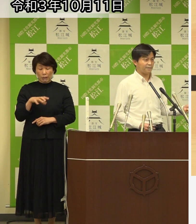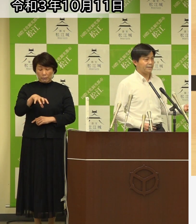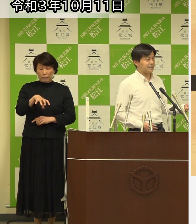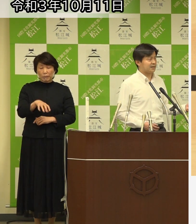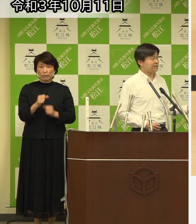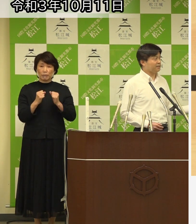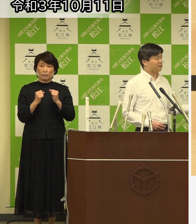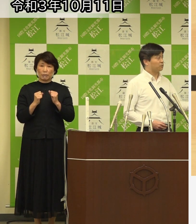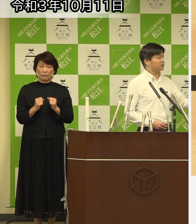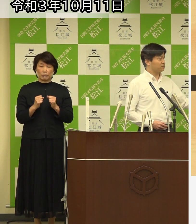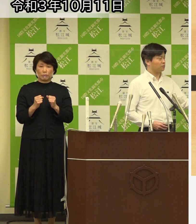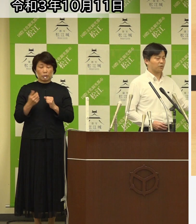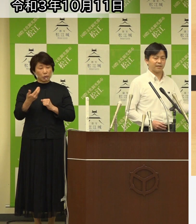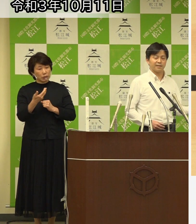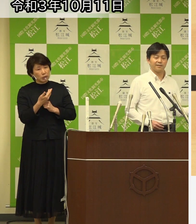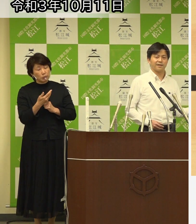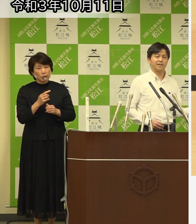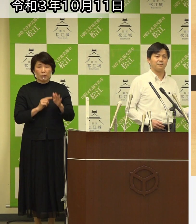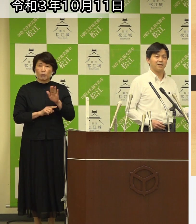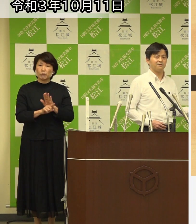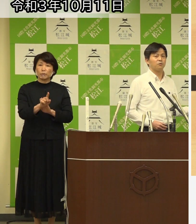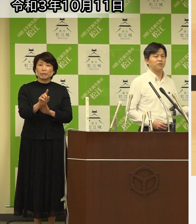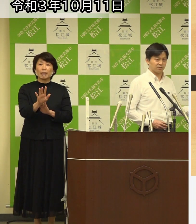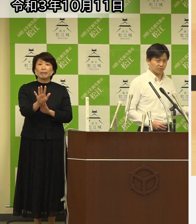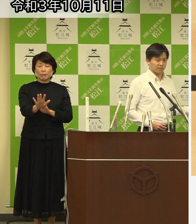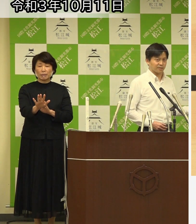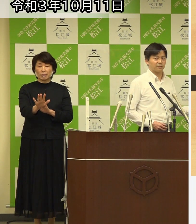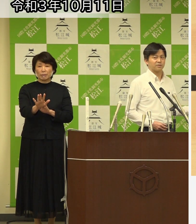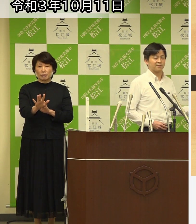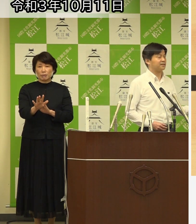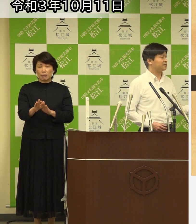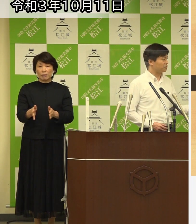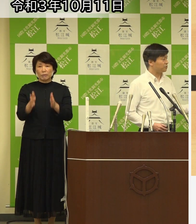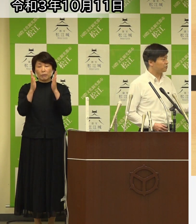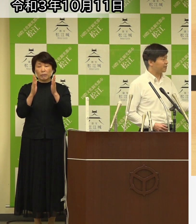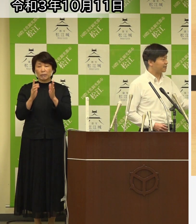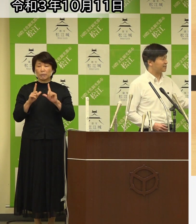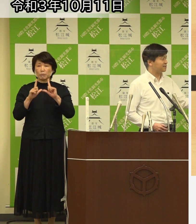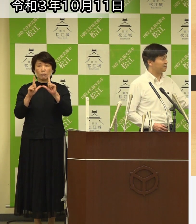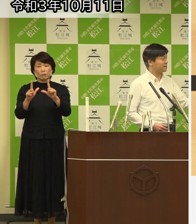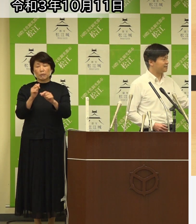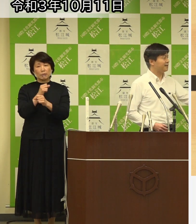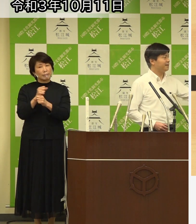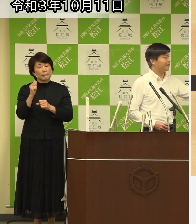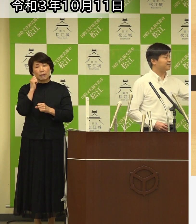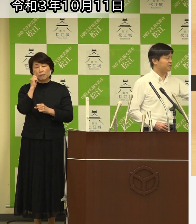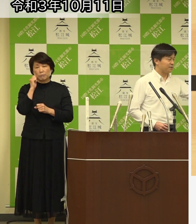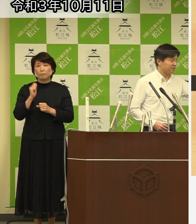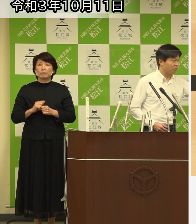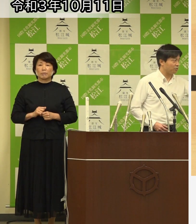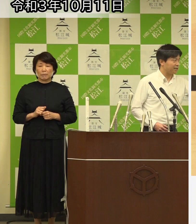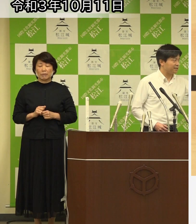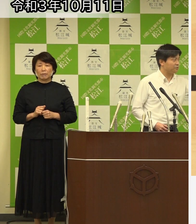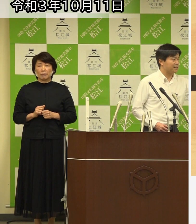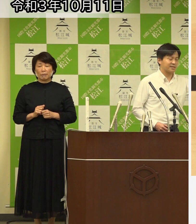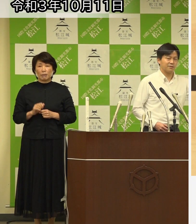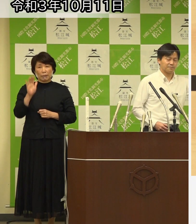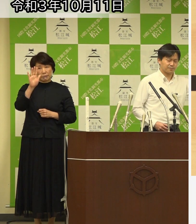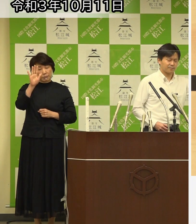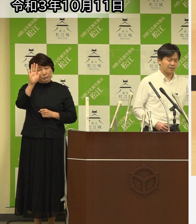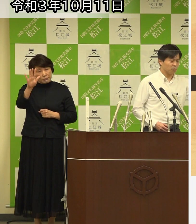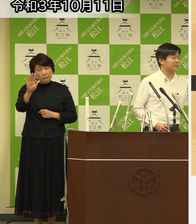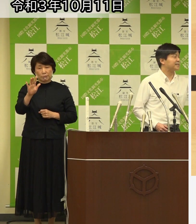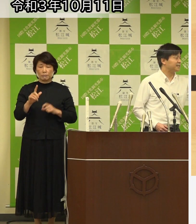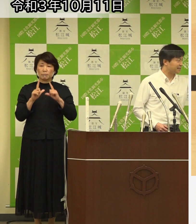ますので、仮に当日お答えできなかった場合には後日回答させていただくというふうな形になりますが、いずれにしましてもオンラインでの開